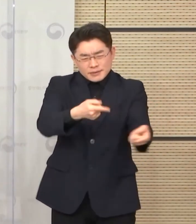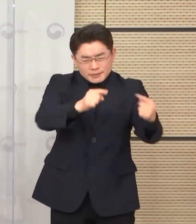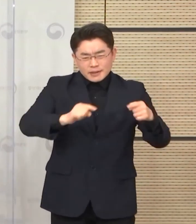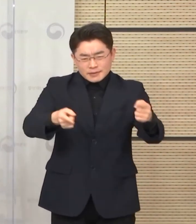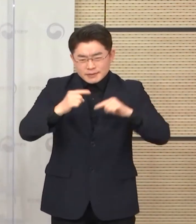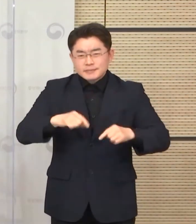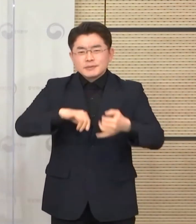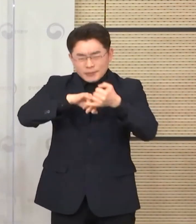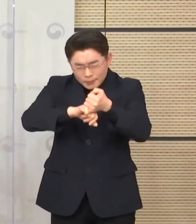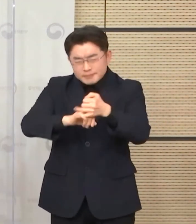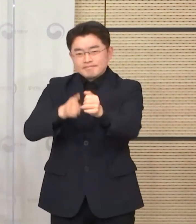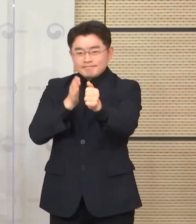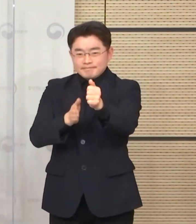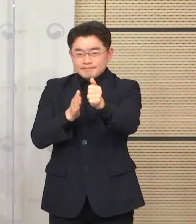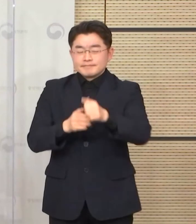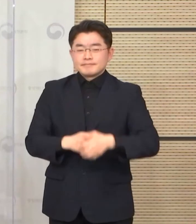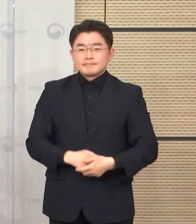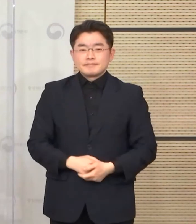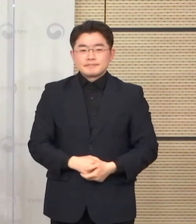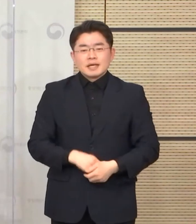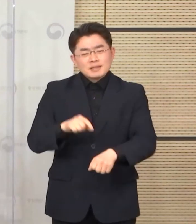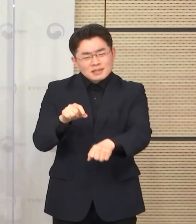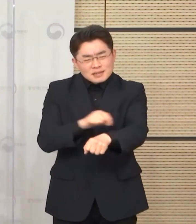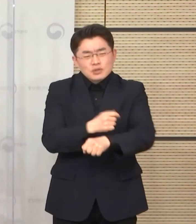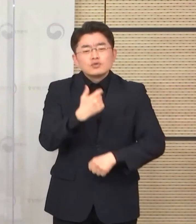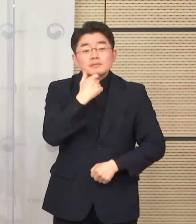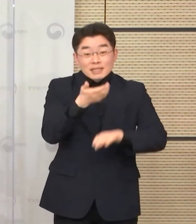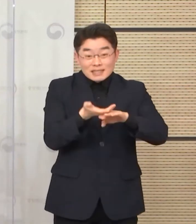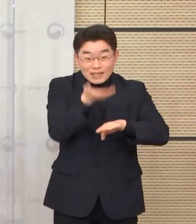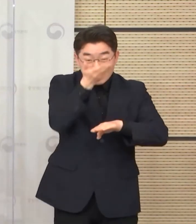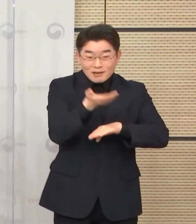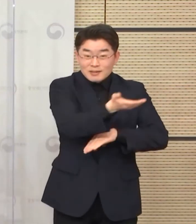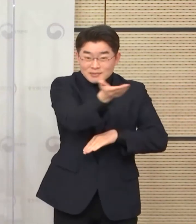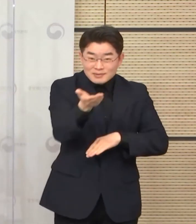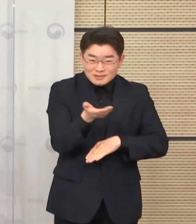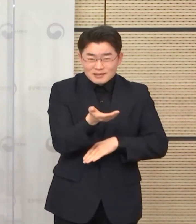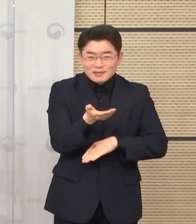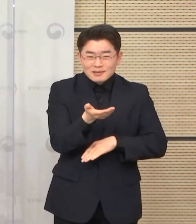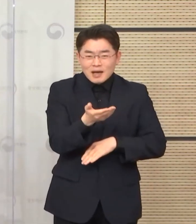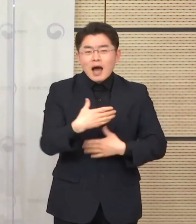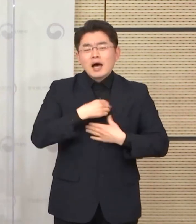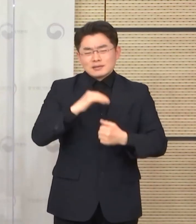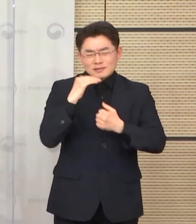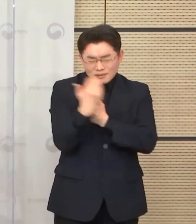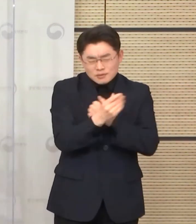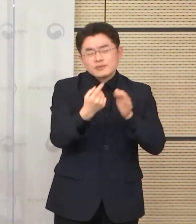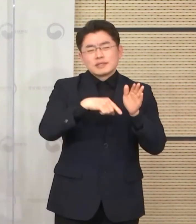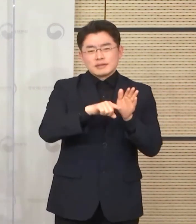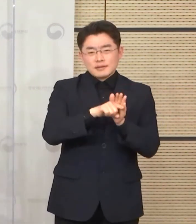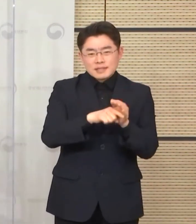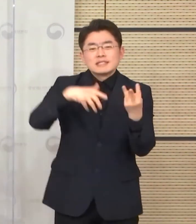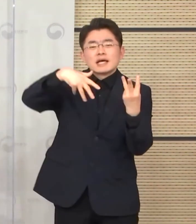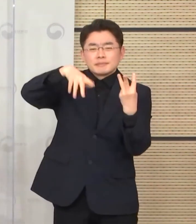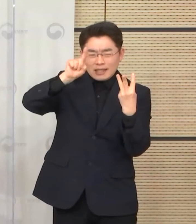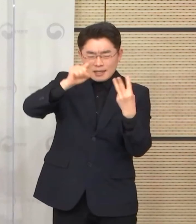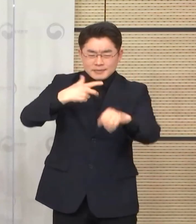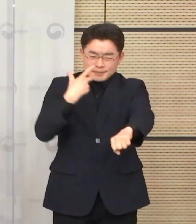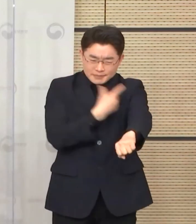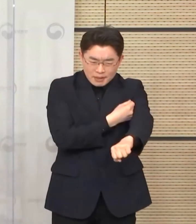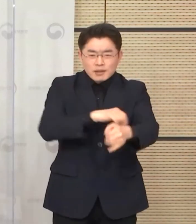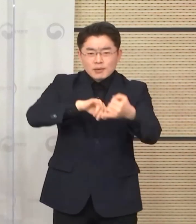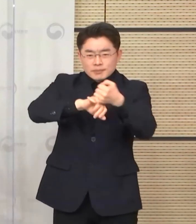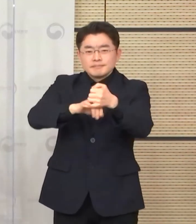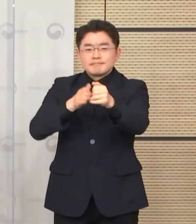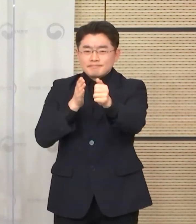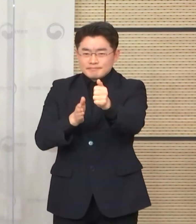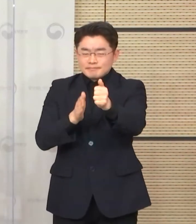주실 것을 부탁드립니다 특히 60세 이상 고령 층은 본인의 안전을 위해 3차 접종을 반드시 받으셔야